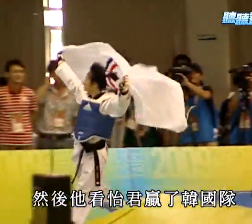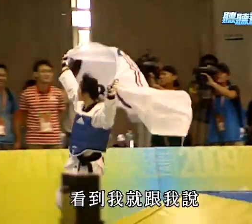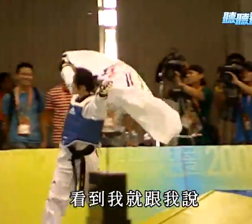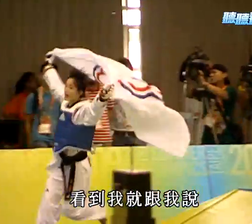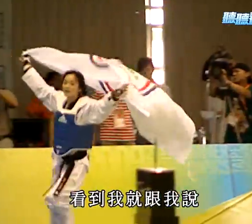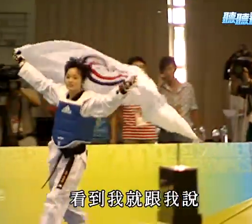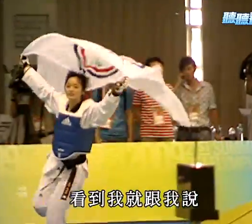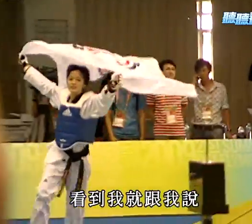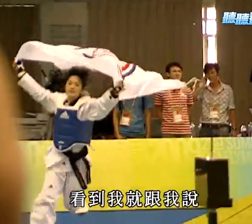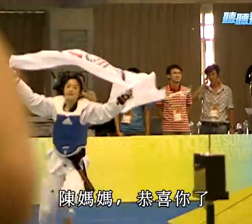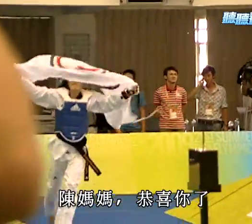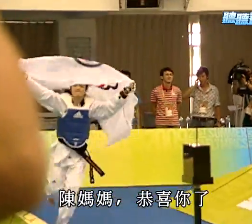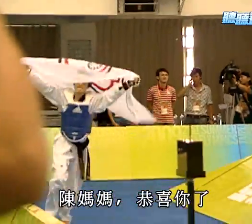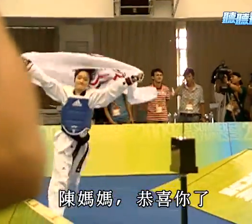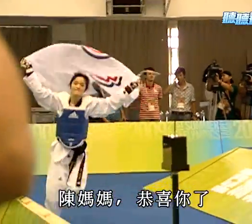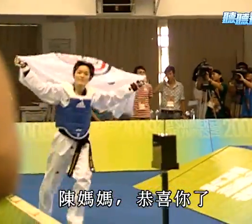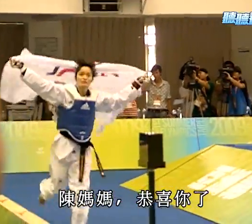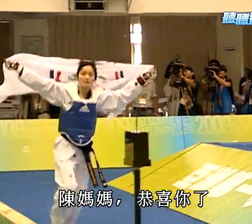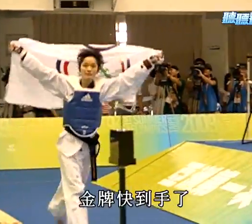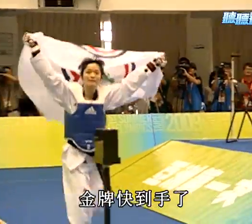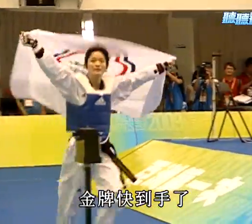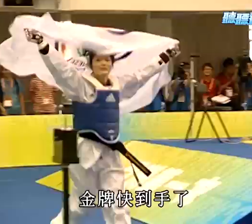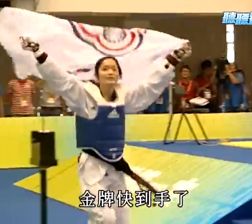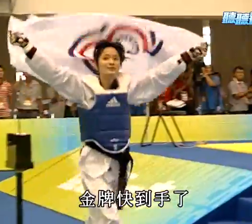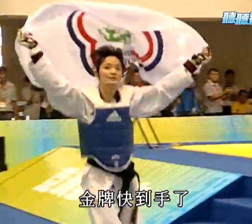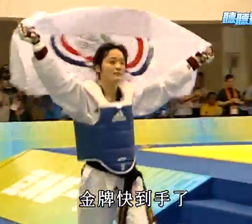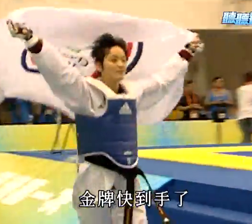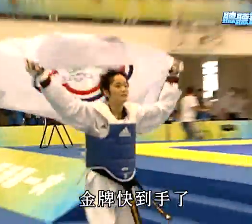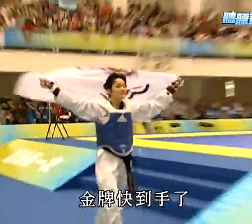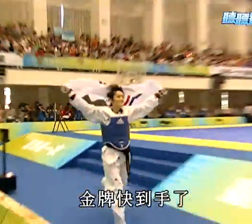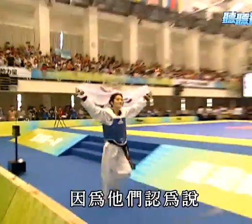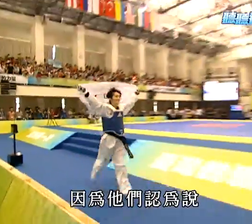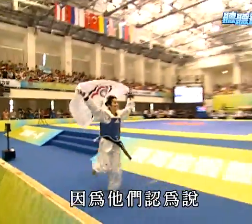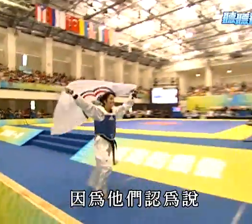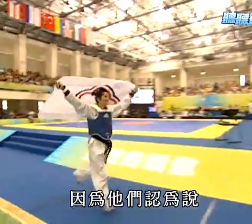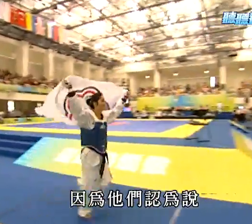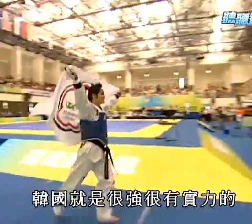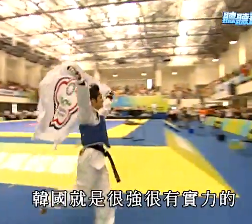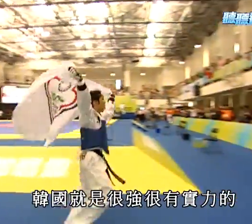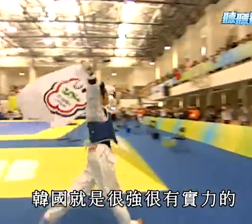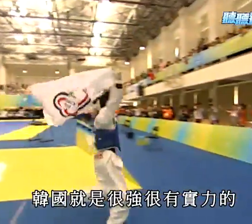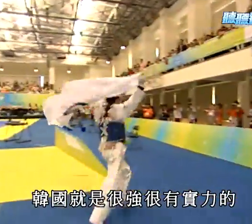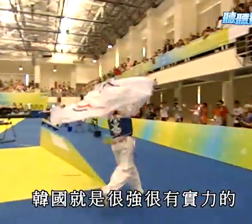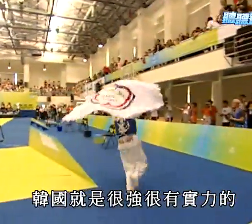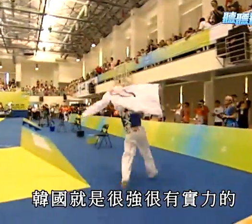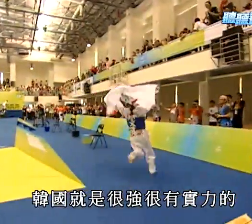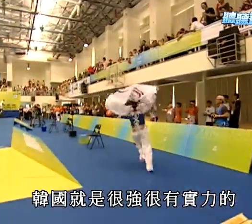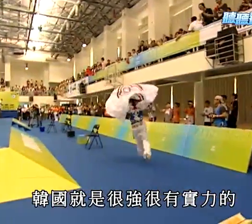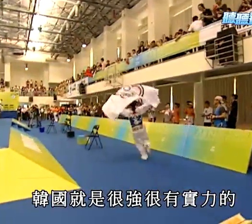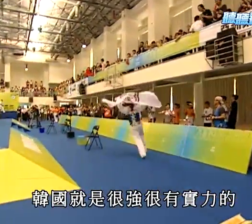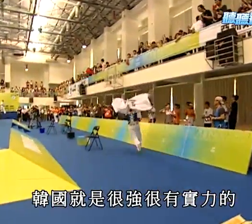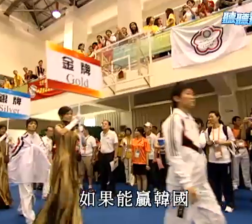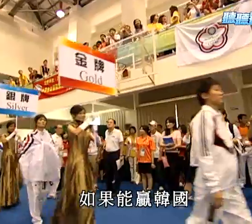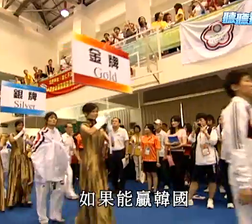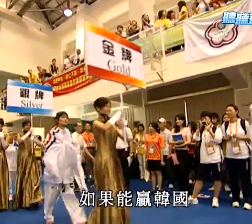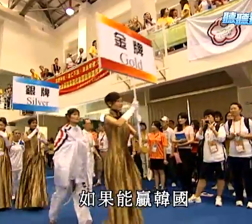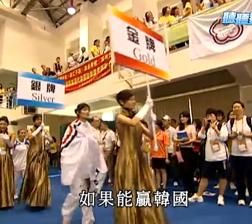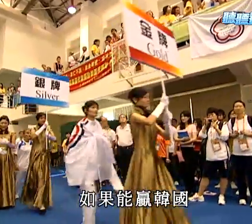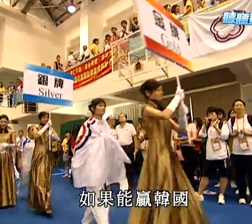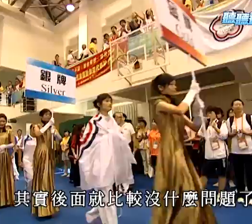就跟我说：“陈妈妈，恭喜你了，金牌快到手。”因为他们认为说韩国是很强、很有实力的，如果能赢韩国，其实